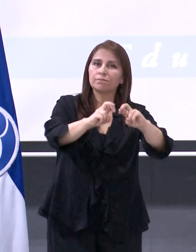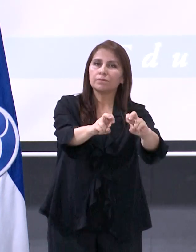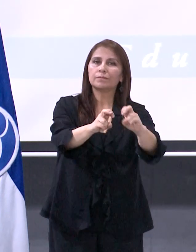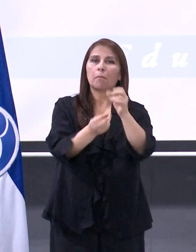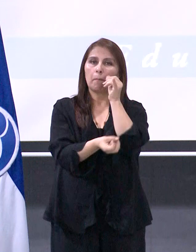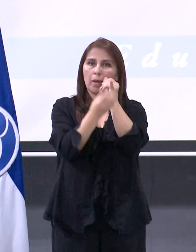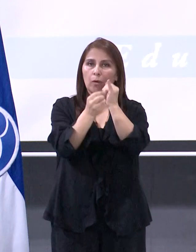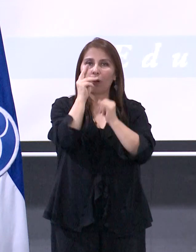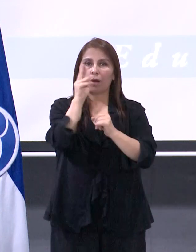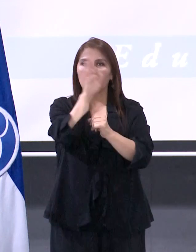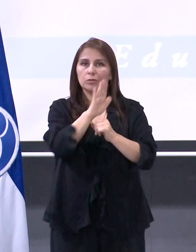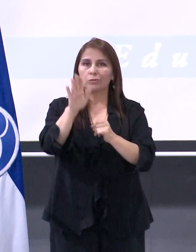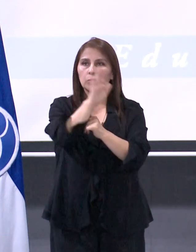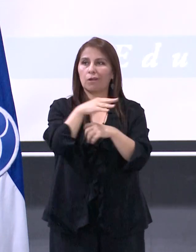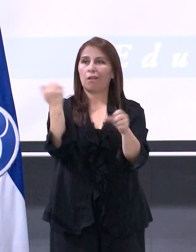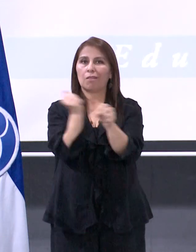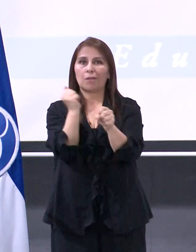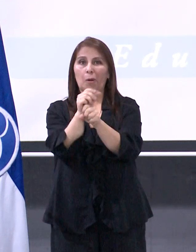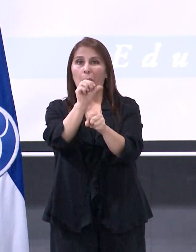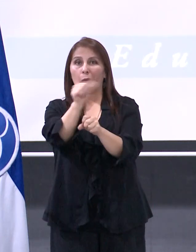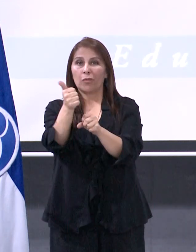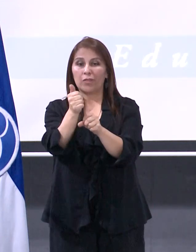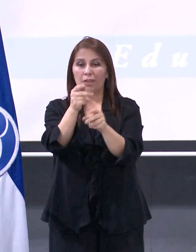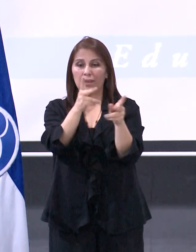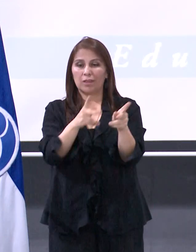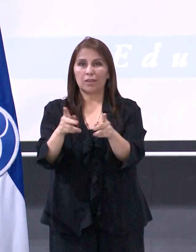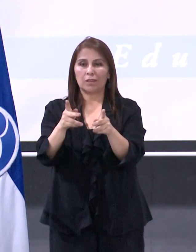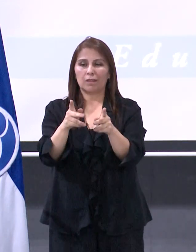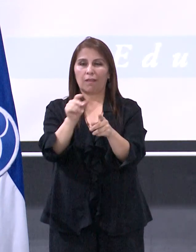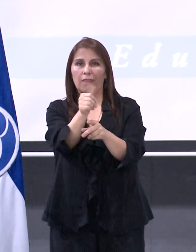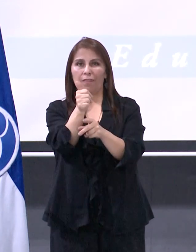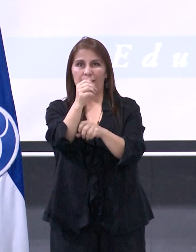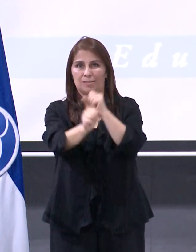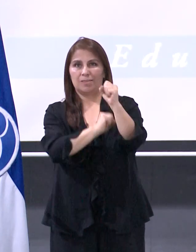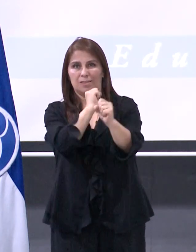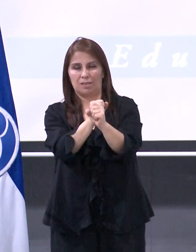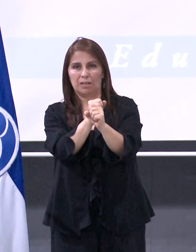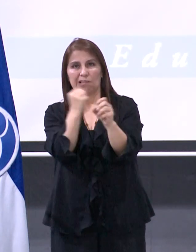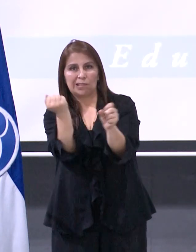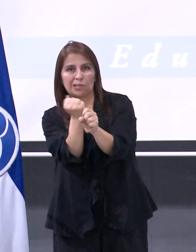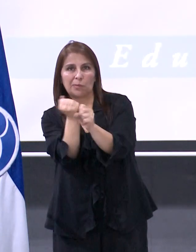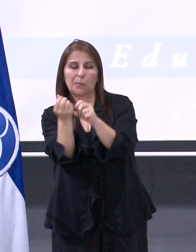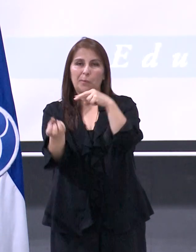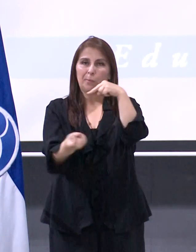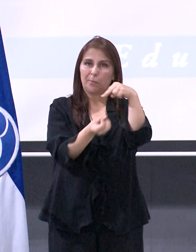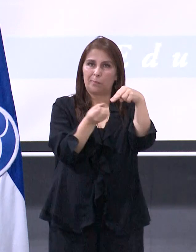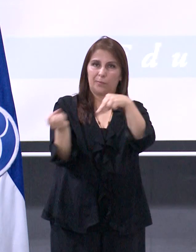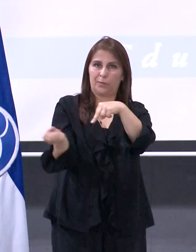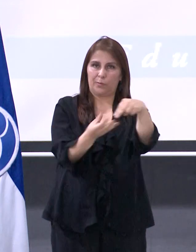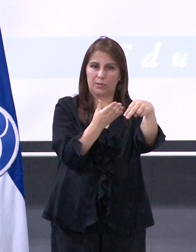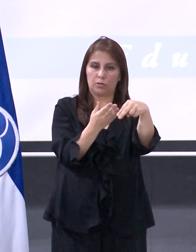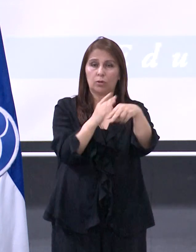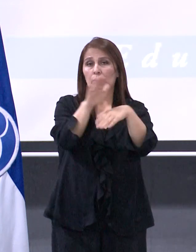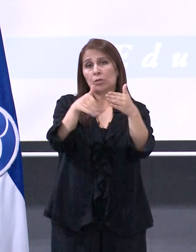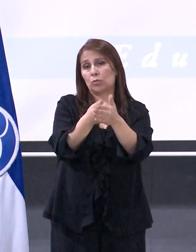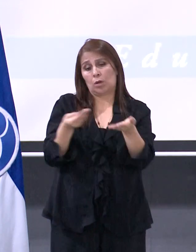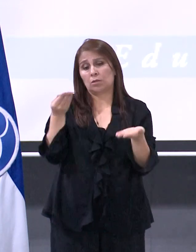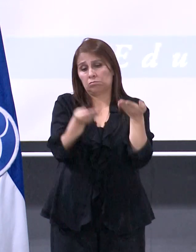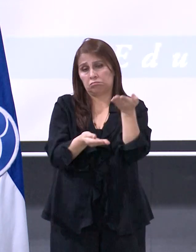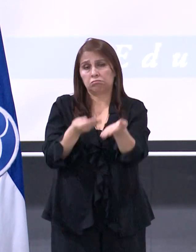planes educativos decenales y la contribución en el desarrollo de políticas educativas pertinentes para el país